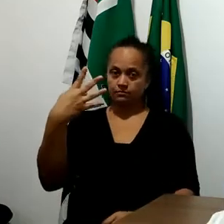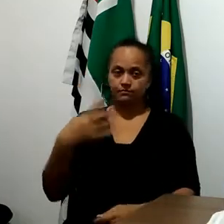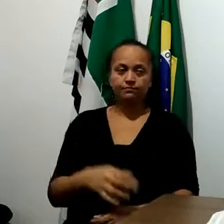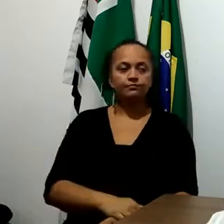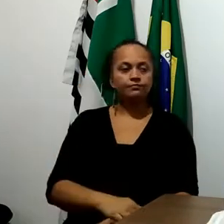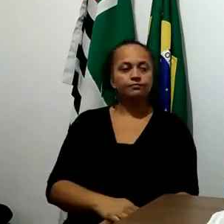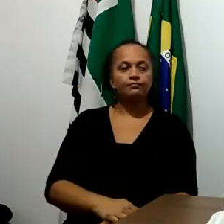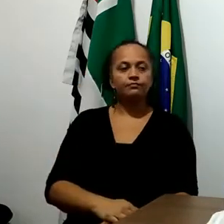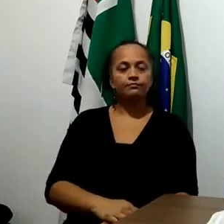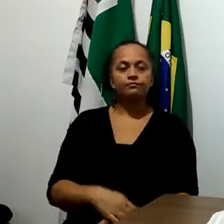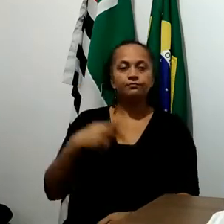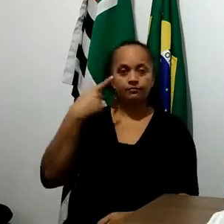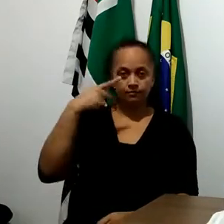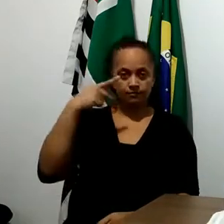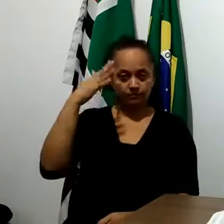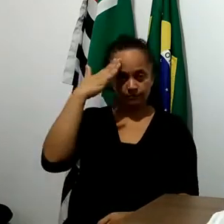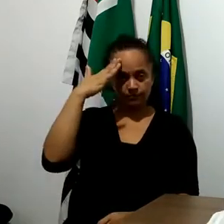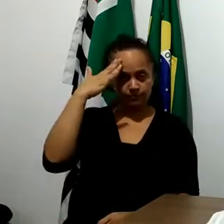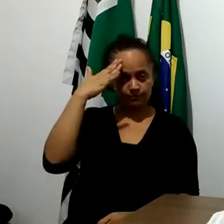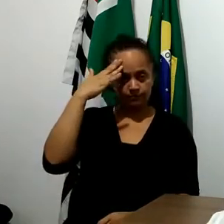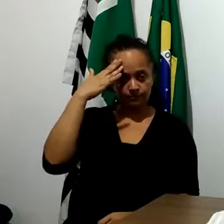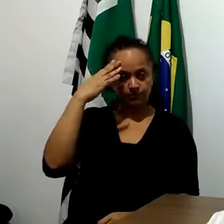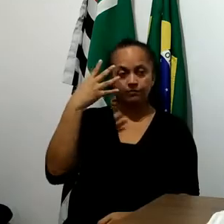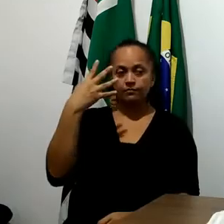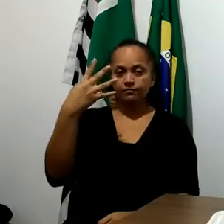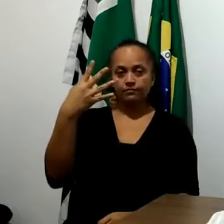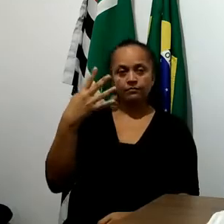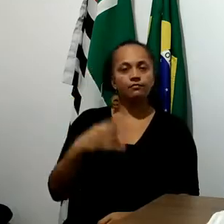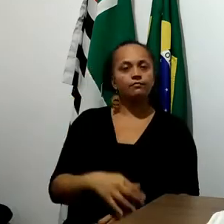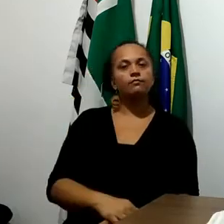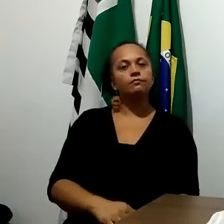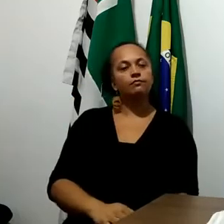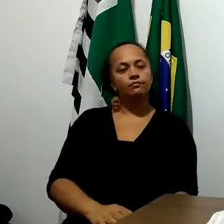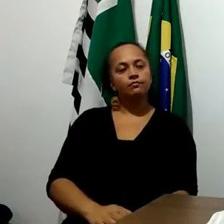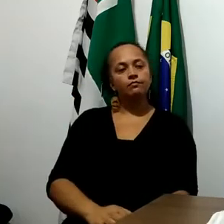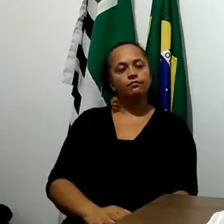Vamos lá, Provérbios, capítulo 4,